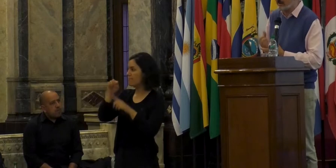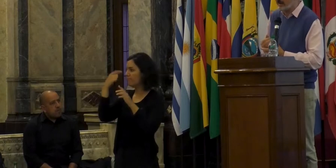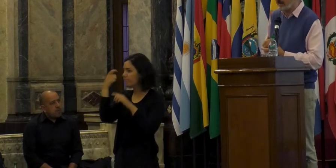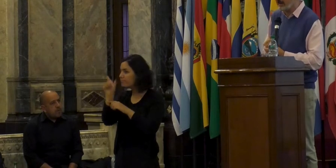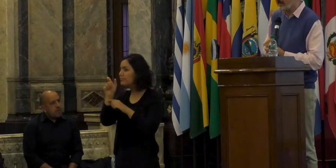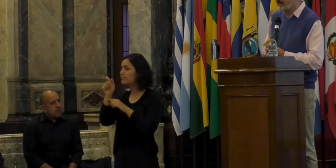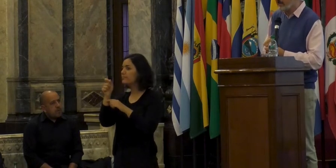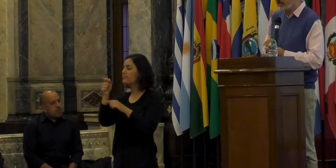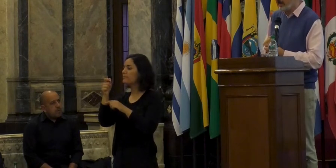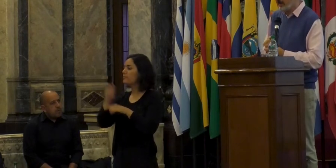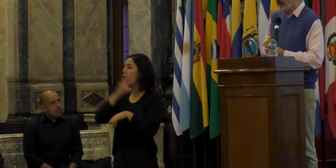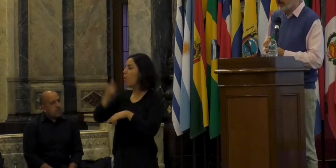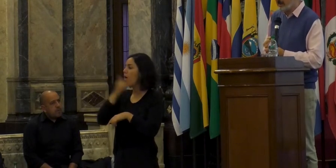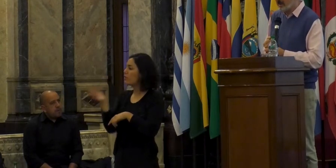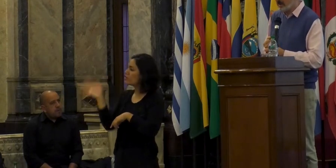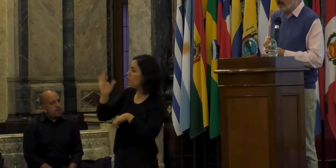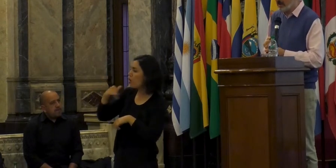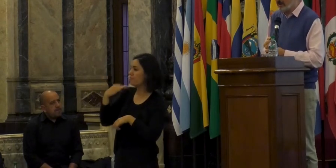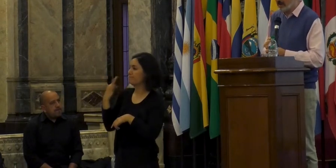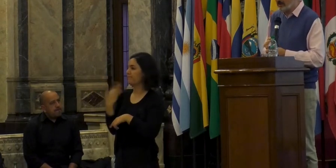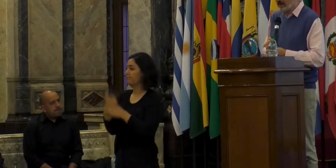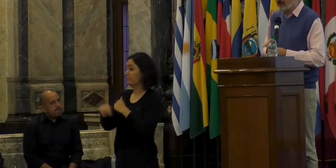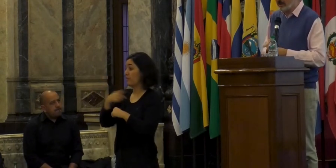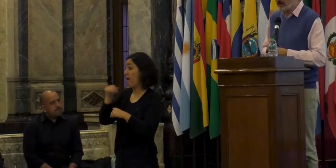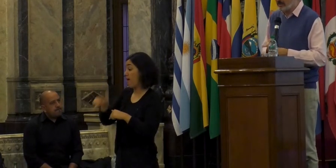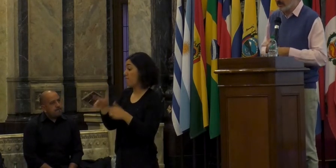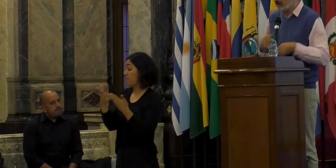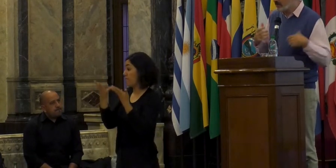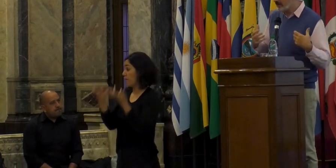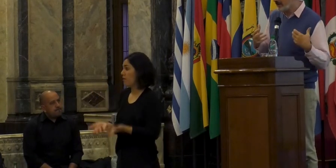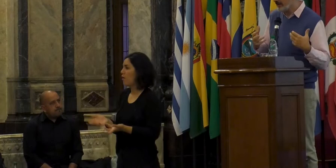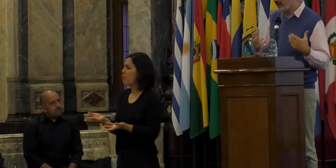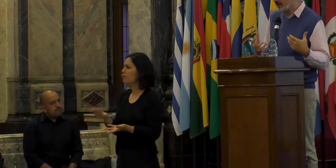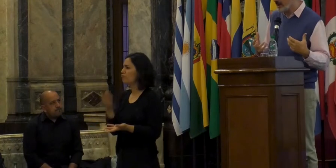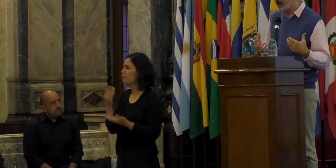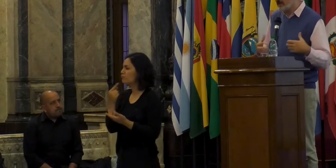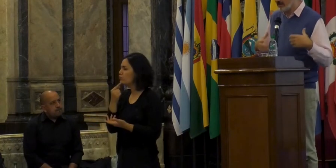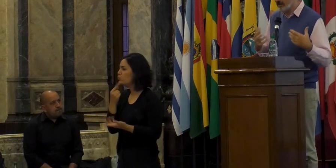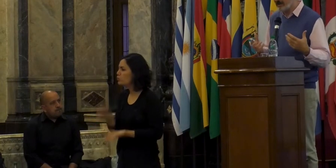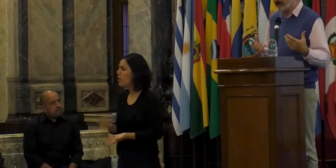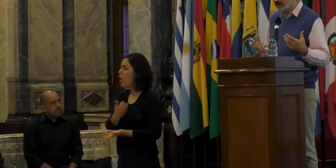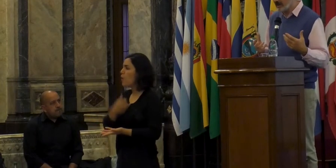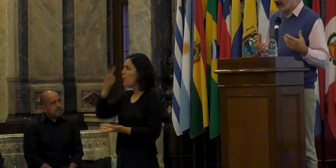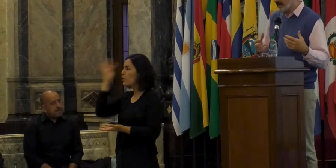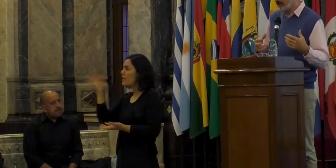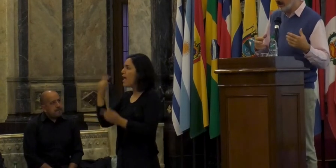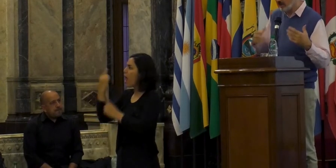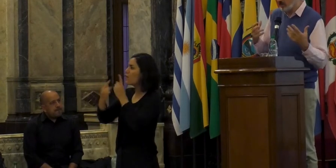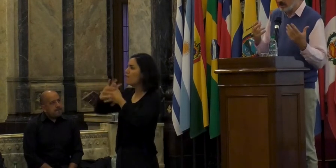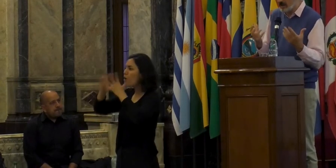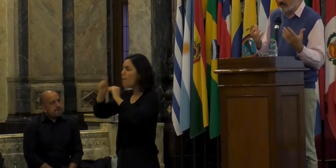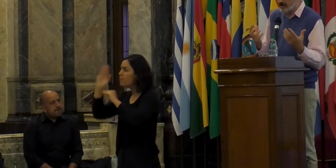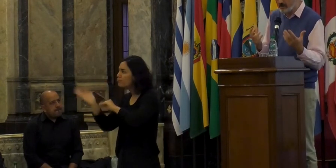vida cotidiana. En esa medida me voy a preguntar sobre todo por qué tipos de teorías o de formas de teorizar y